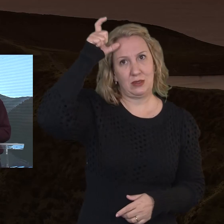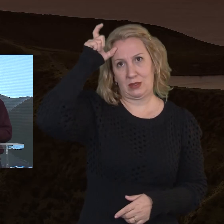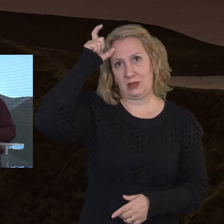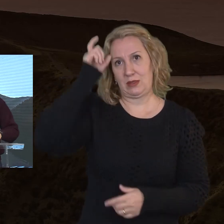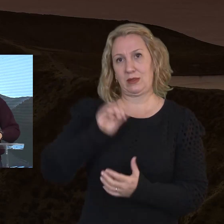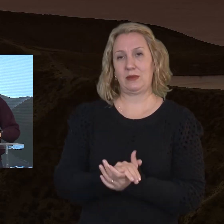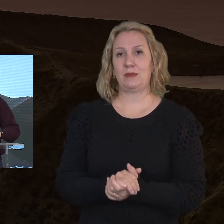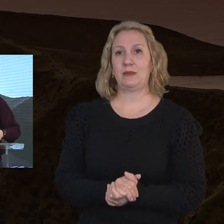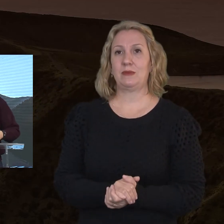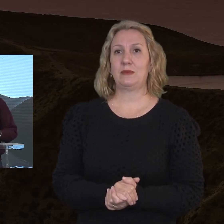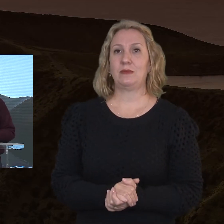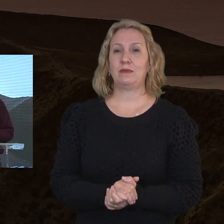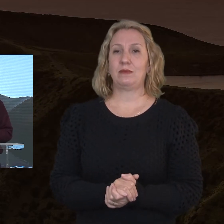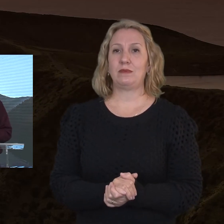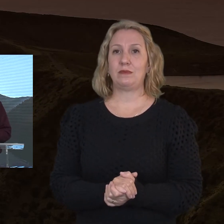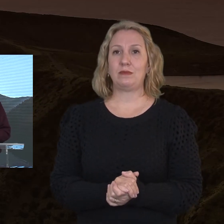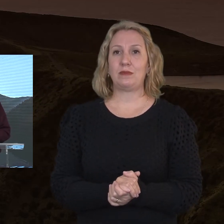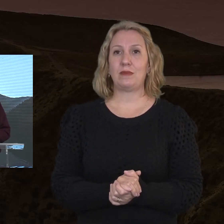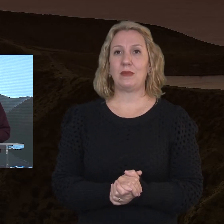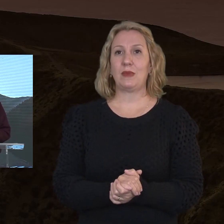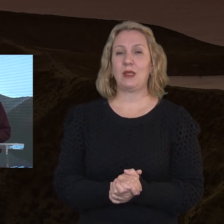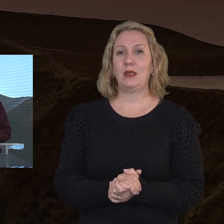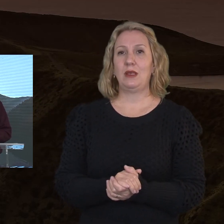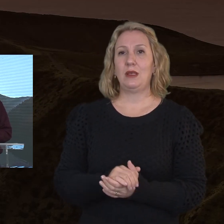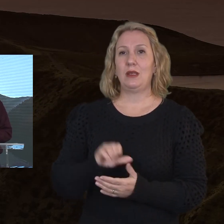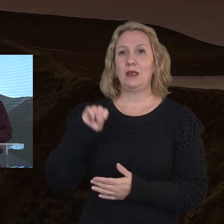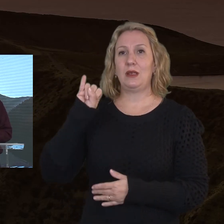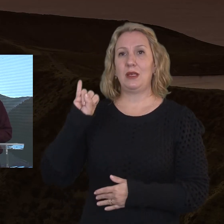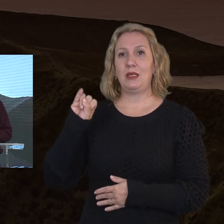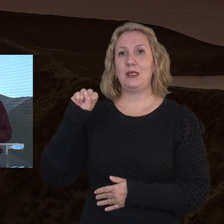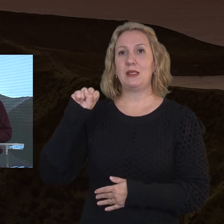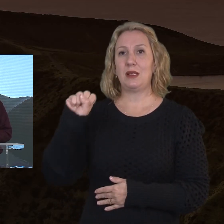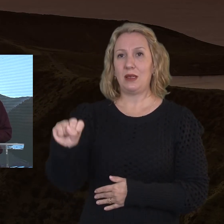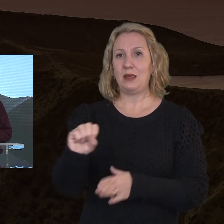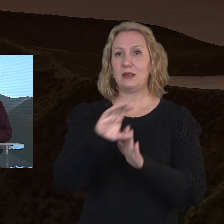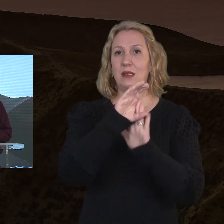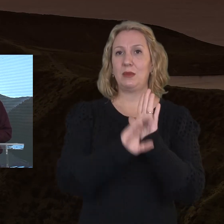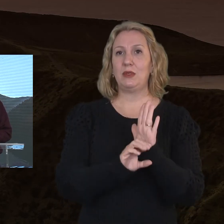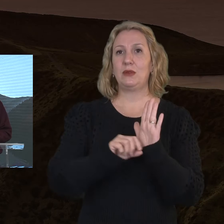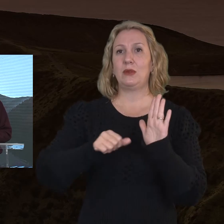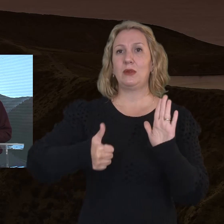executado e vamos ver de novo isso aí as 14 e 12